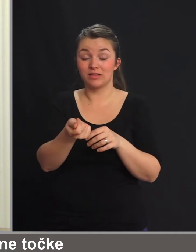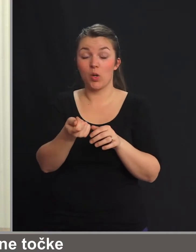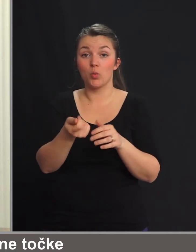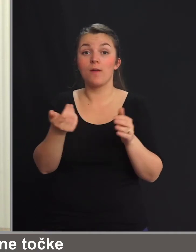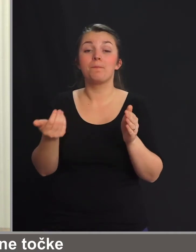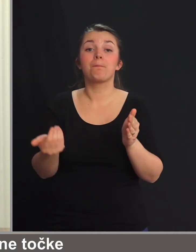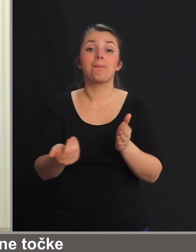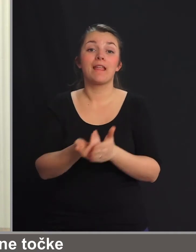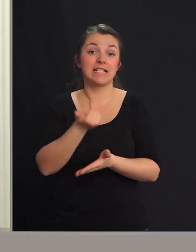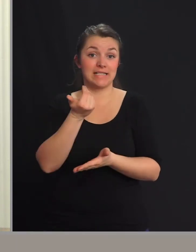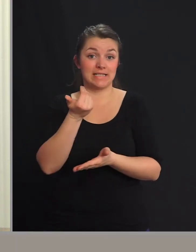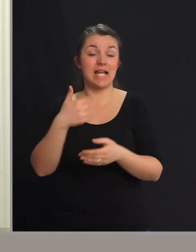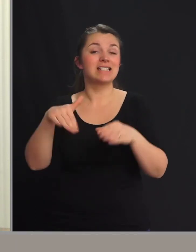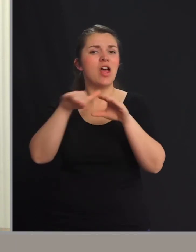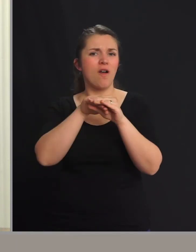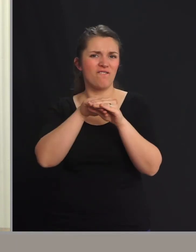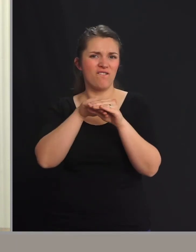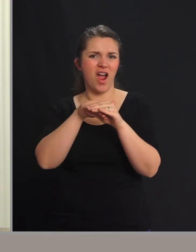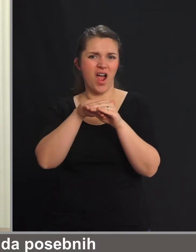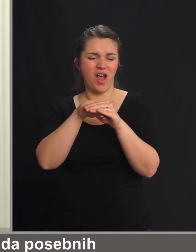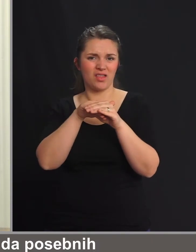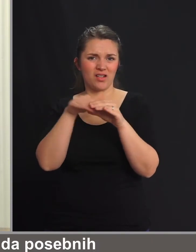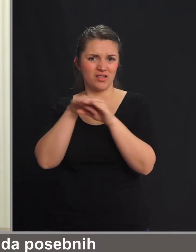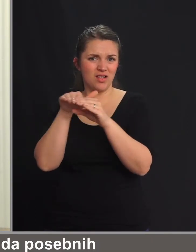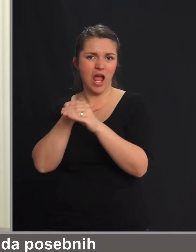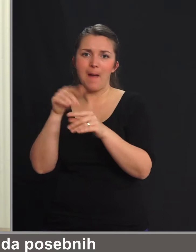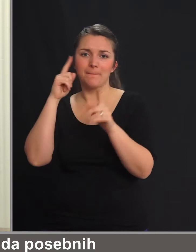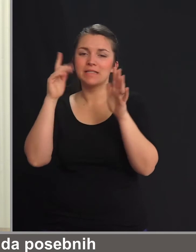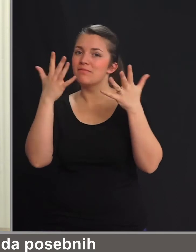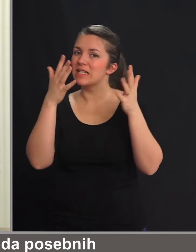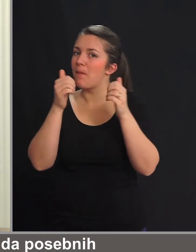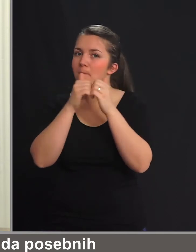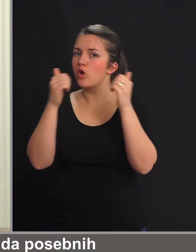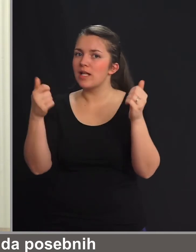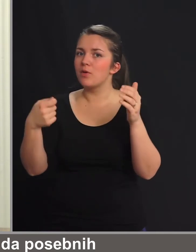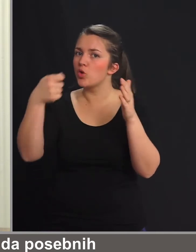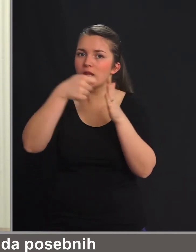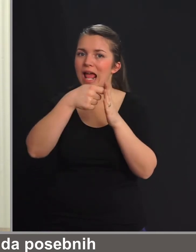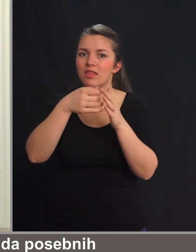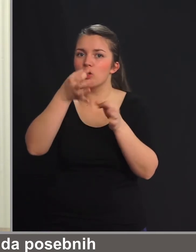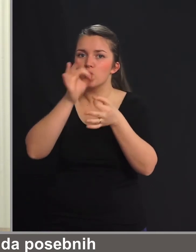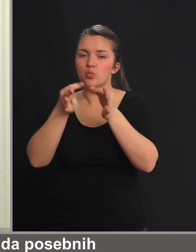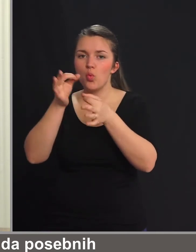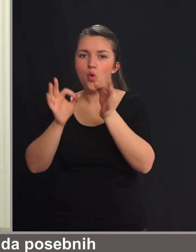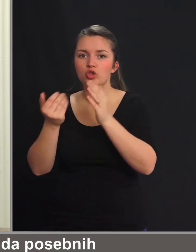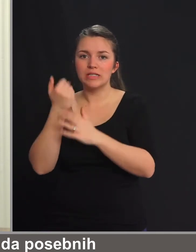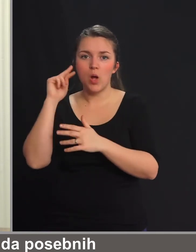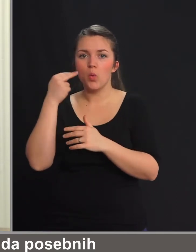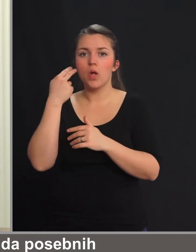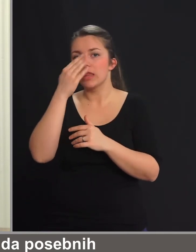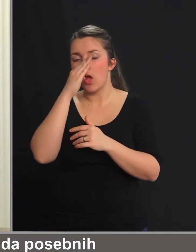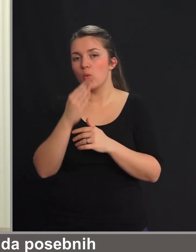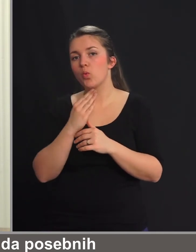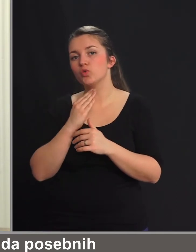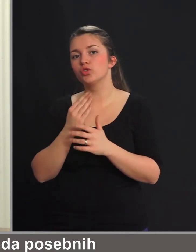tudi nekaj več sredstev. Za sama stanovanja mislim, da ni posebnih dodatnih